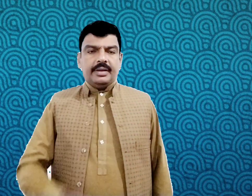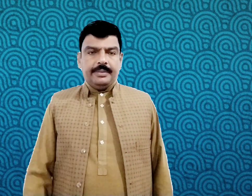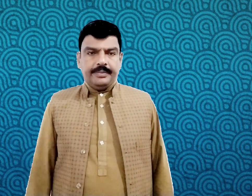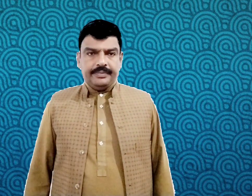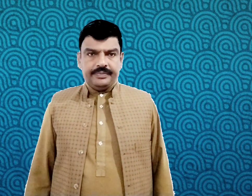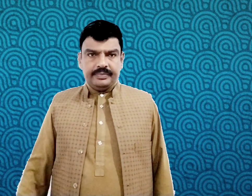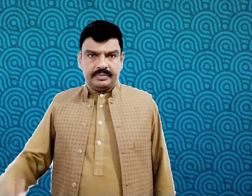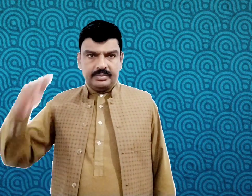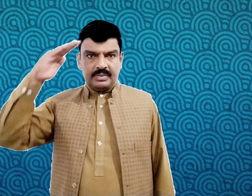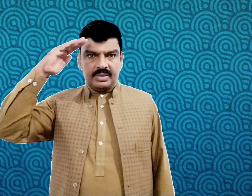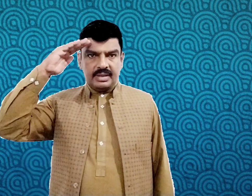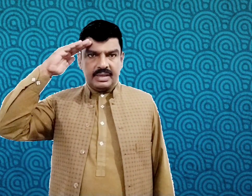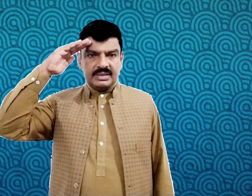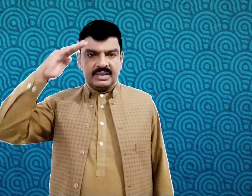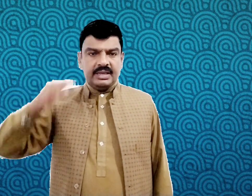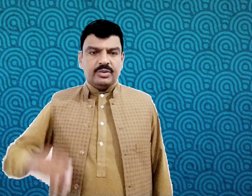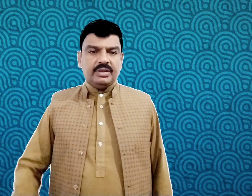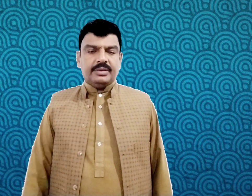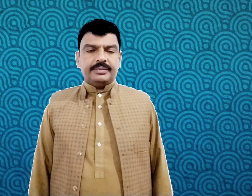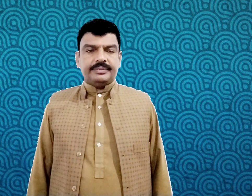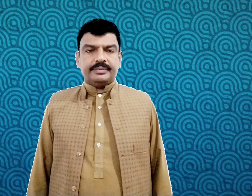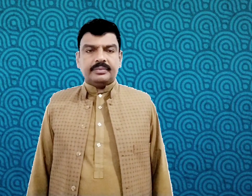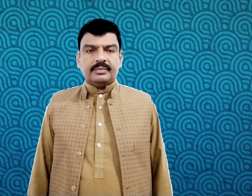बिस्मिल्लाहिर्रहमानिर्रहीम। अस्सलाम वालेकुम।